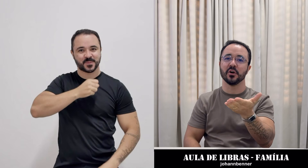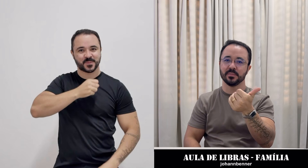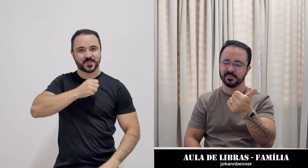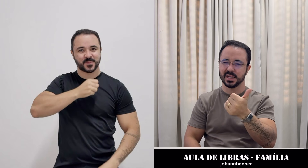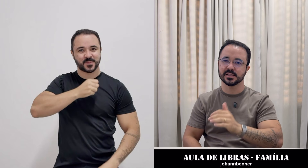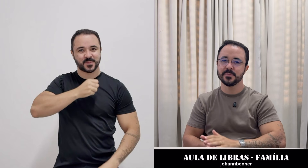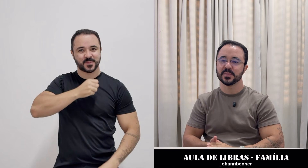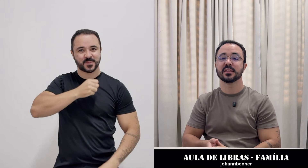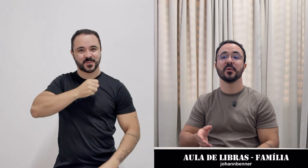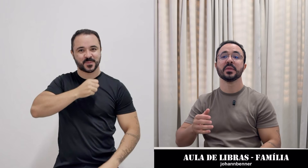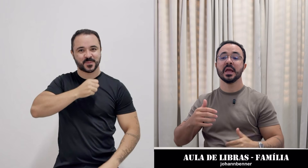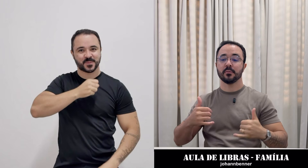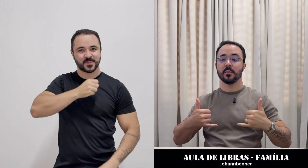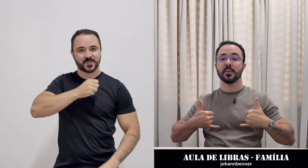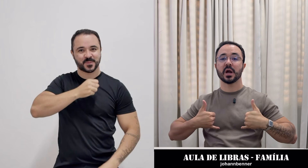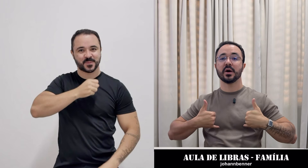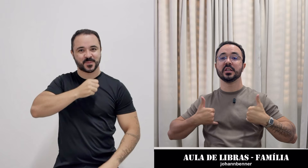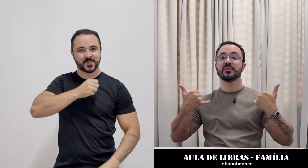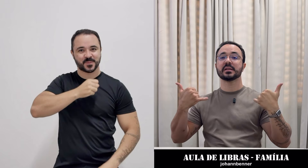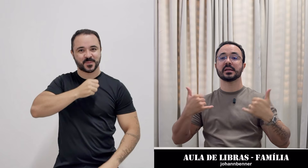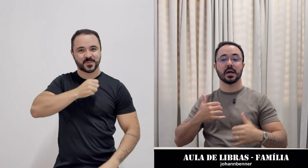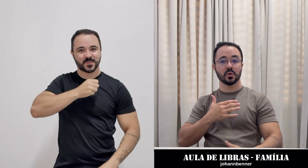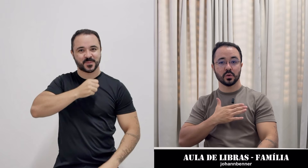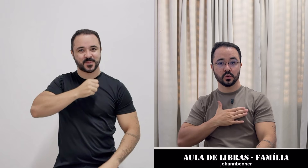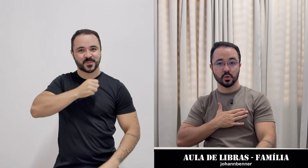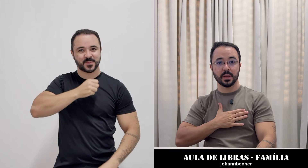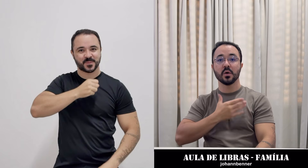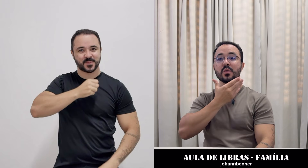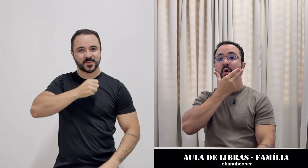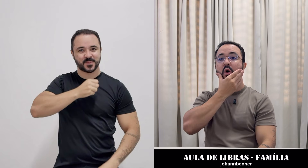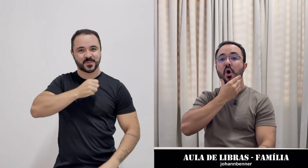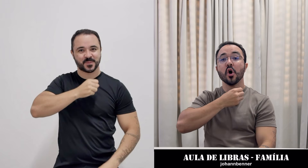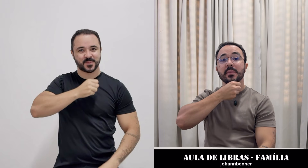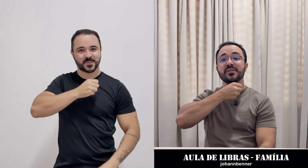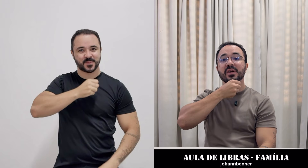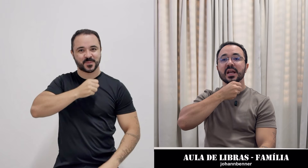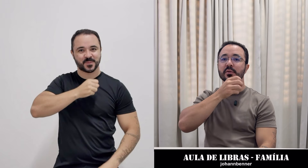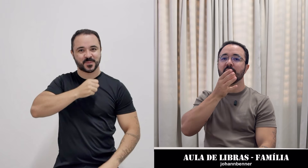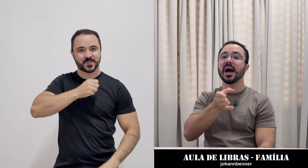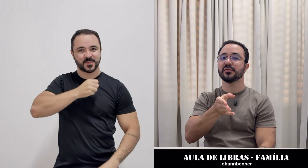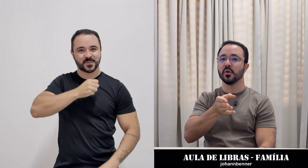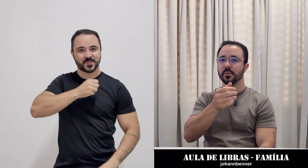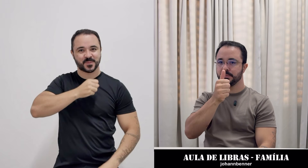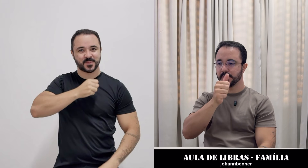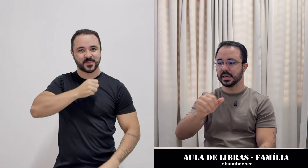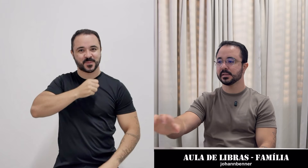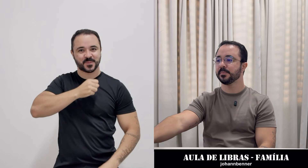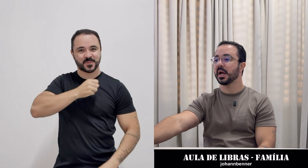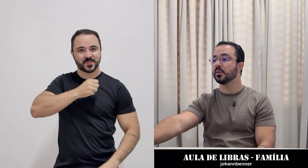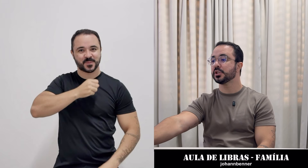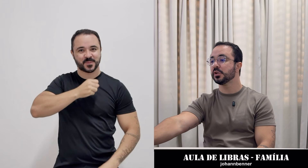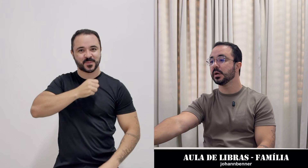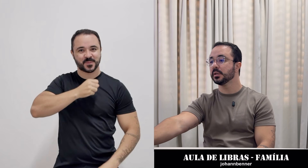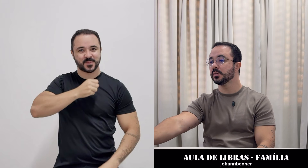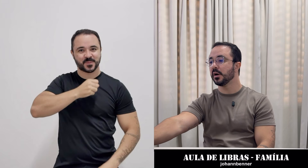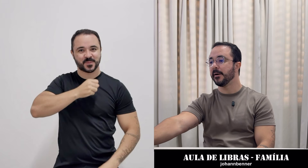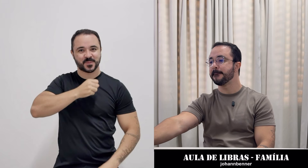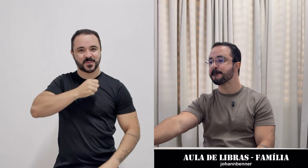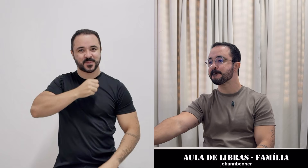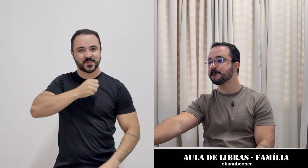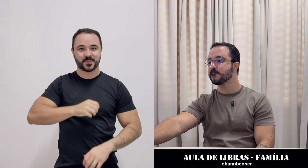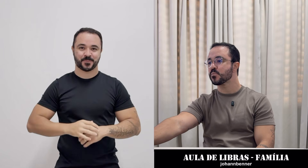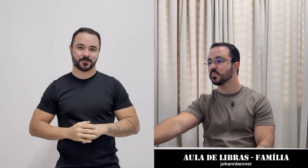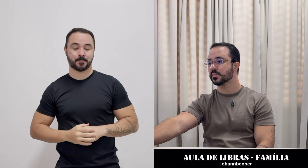de avó. Beleza? Então, comemorar o aniversário do meu homem velho, avô. Beleza? Aí, continuando,